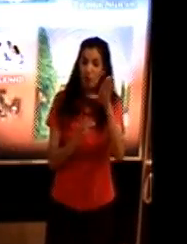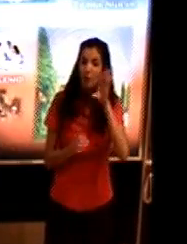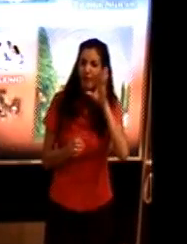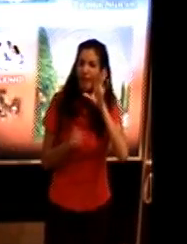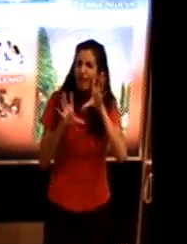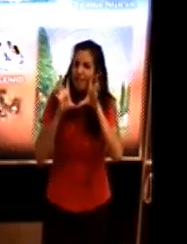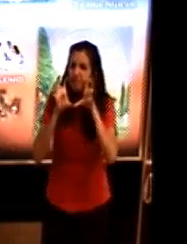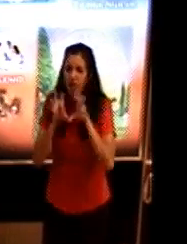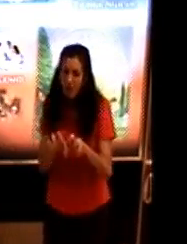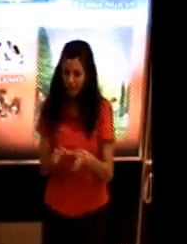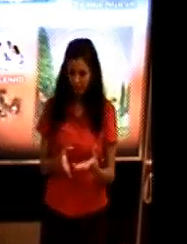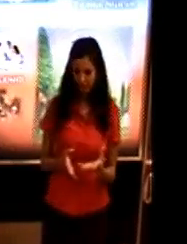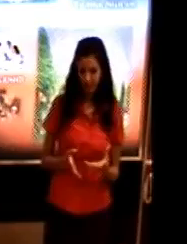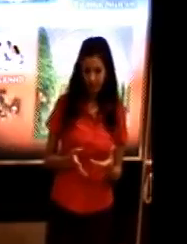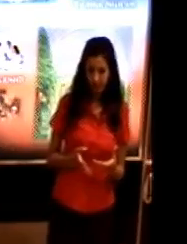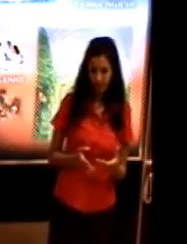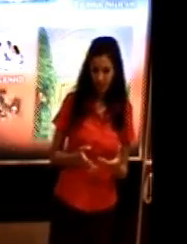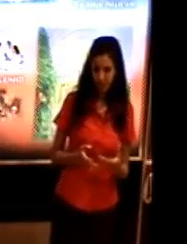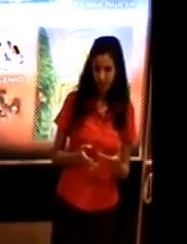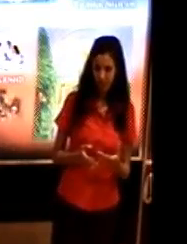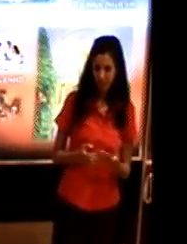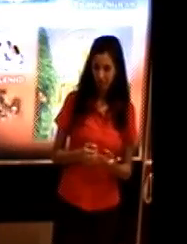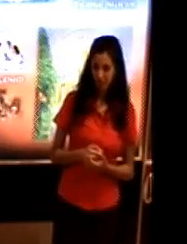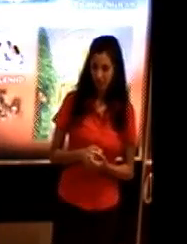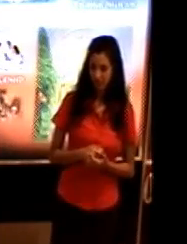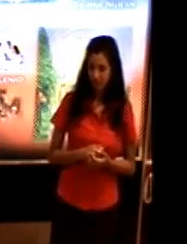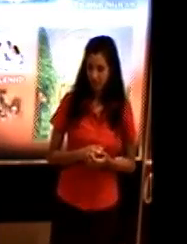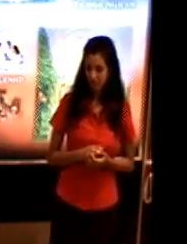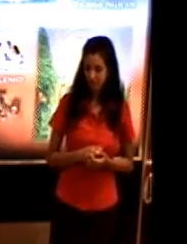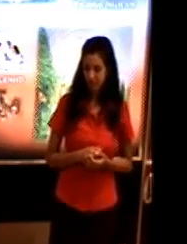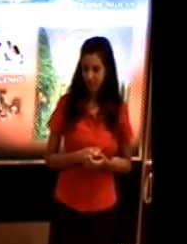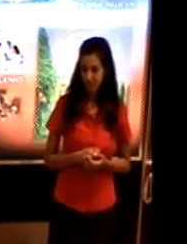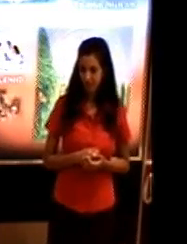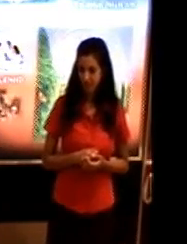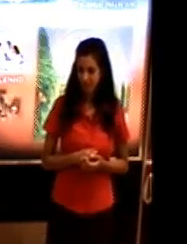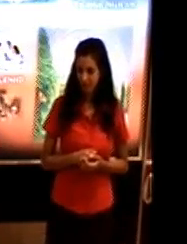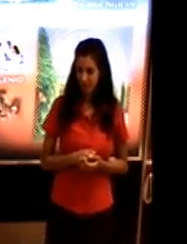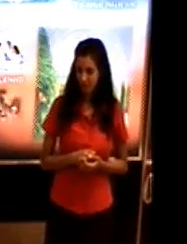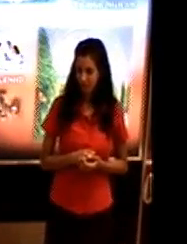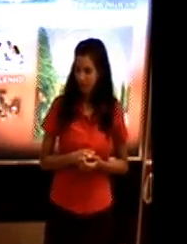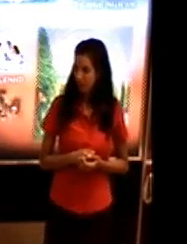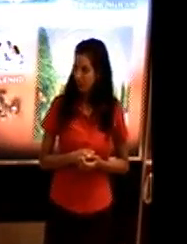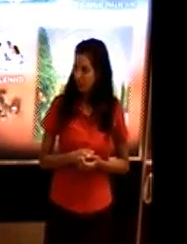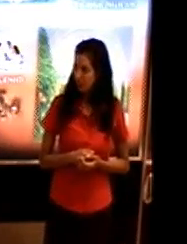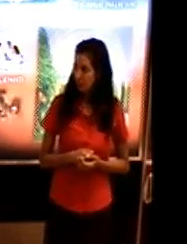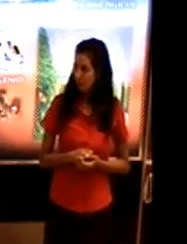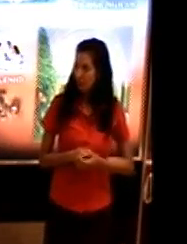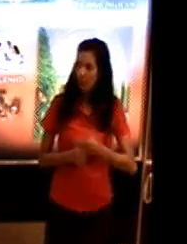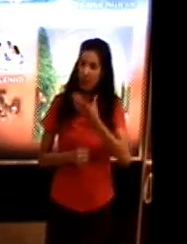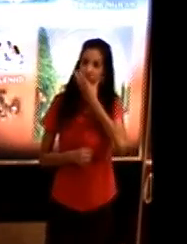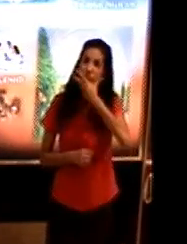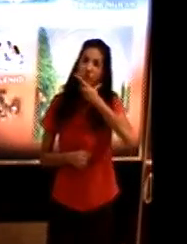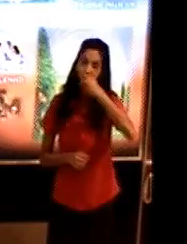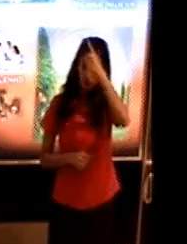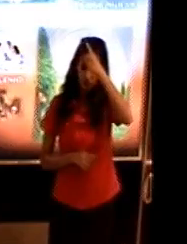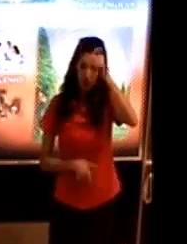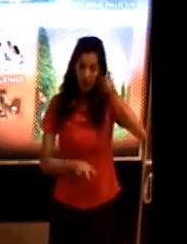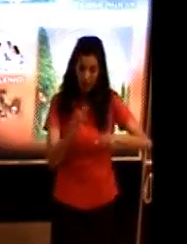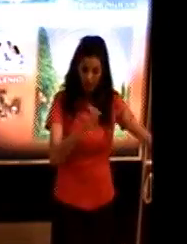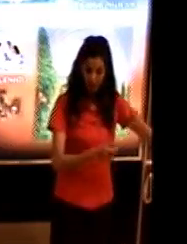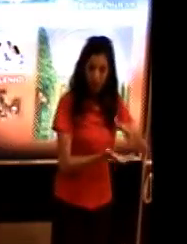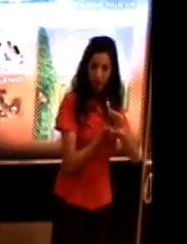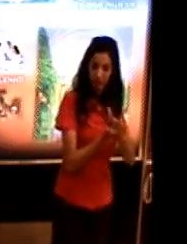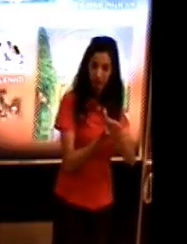sus fuerzas inquebrantables y todopoderosas son ofrecidas al hombre que quiere obedecer y